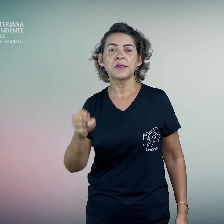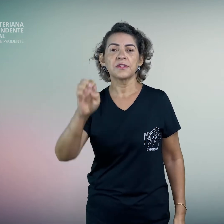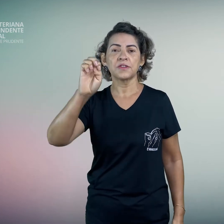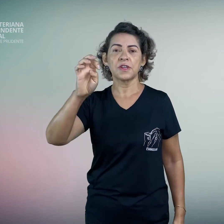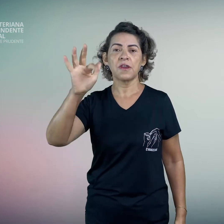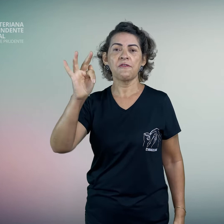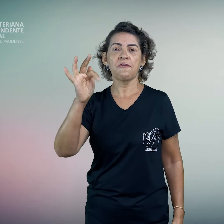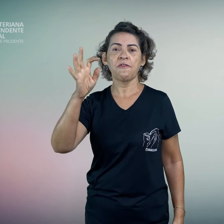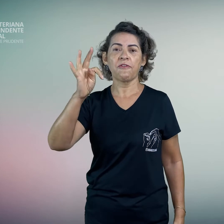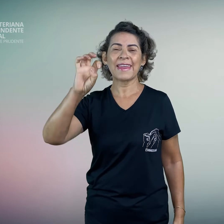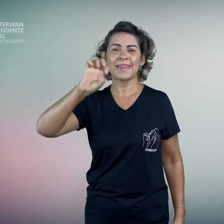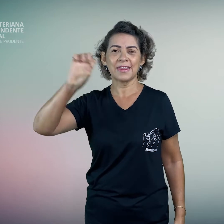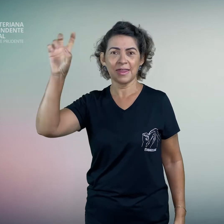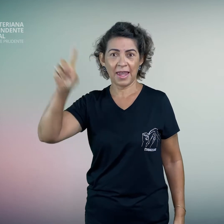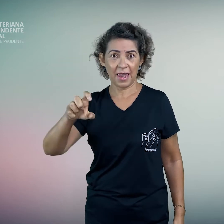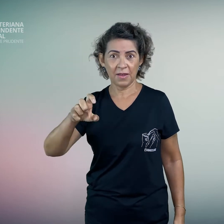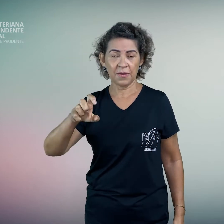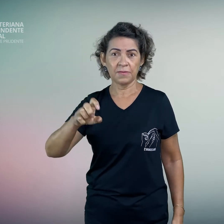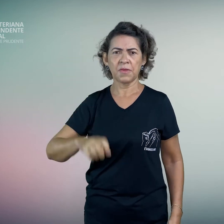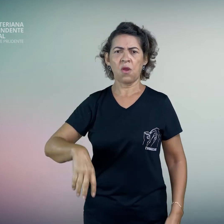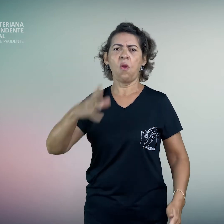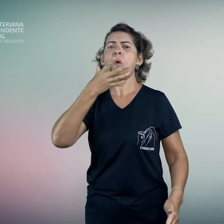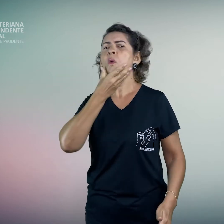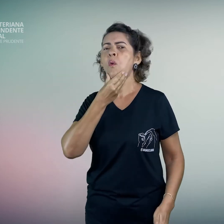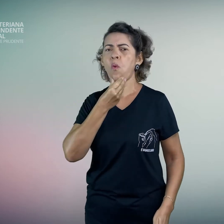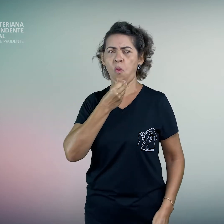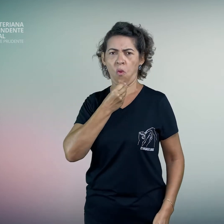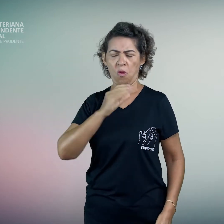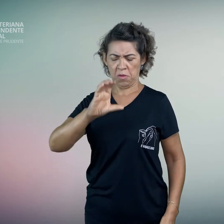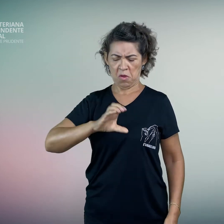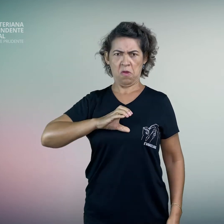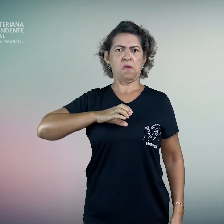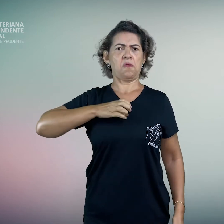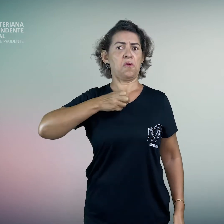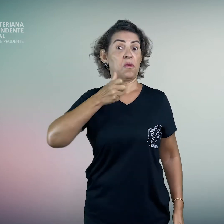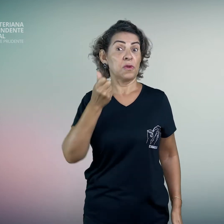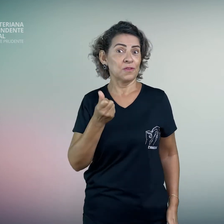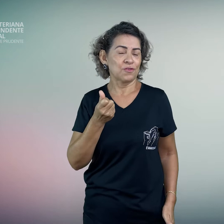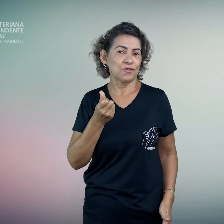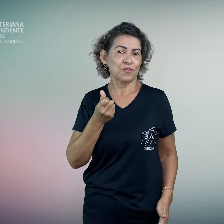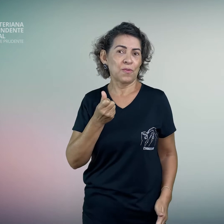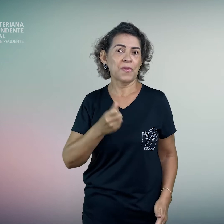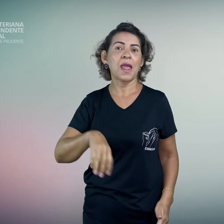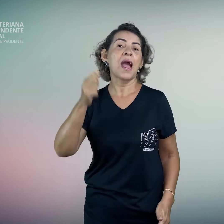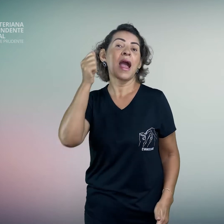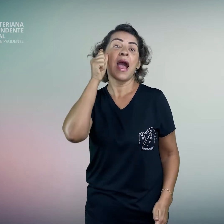Jefté, o gileadita, era um guerreiro valente. Sua mãe era uma